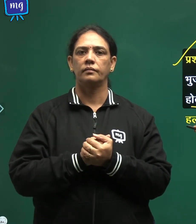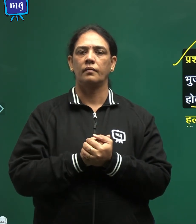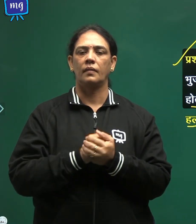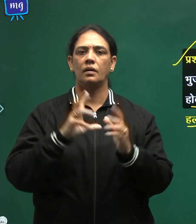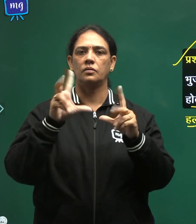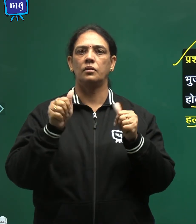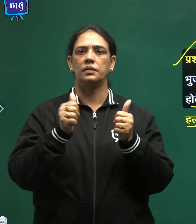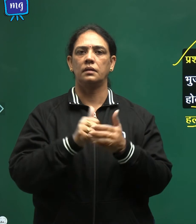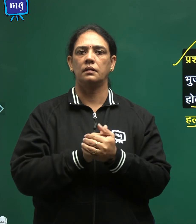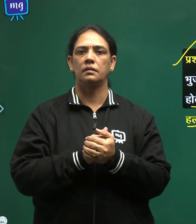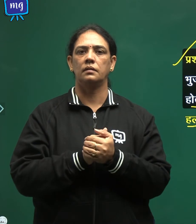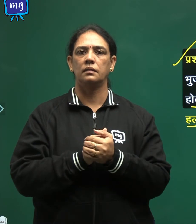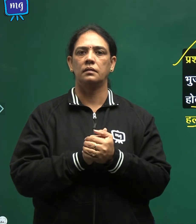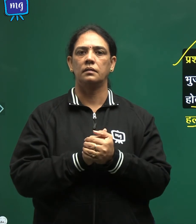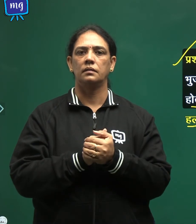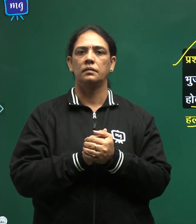हल